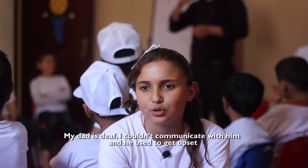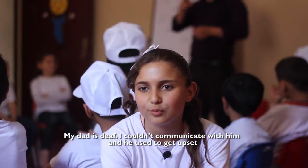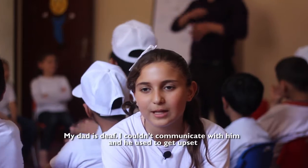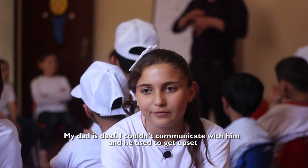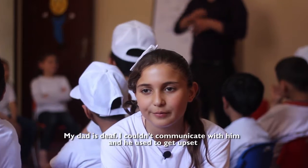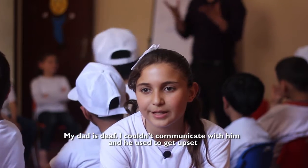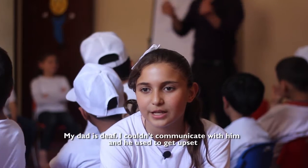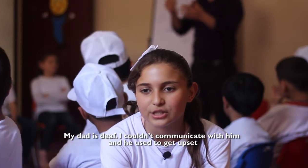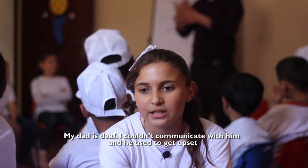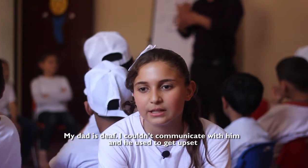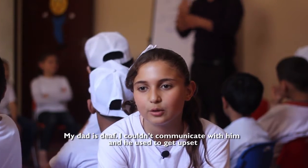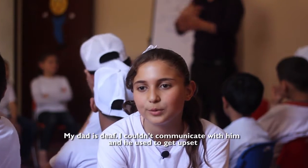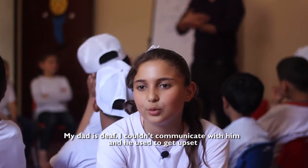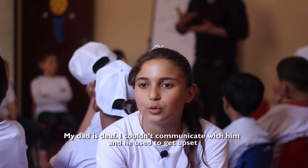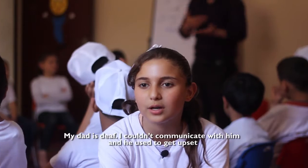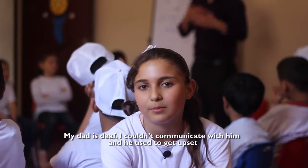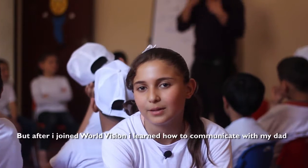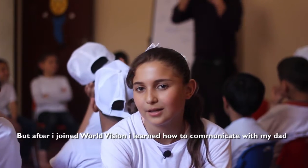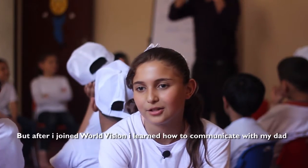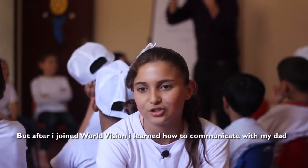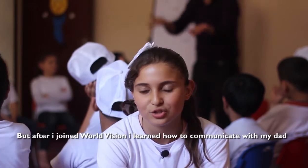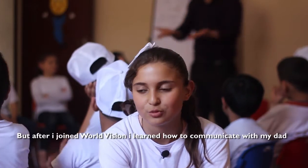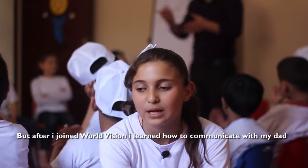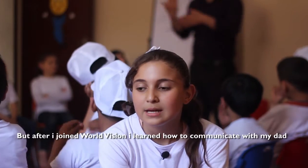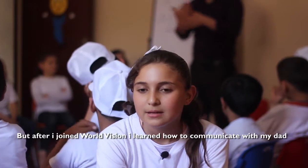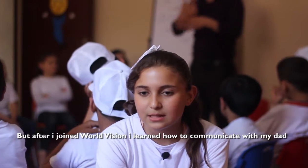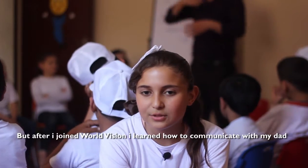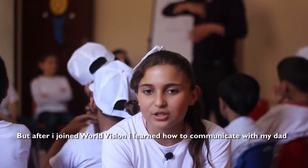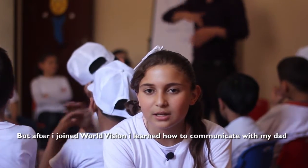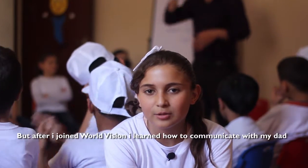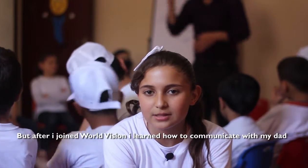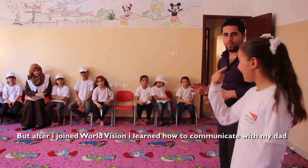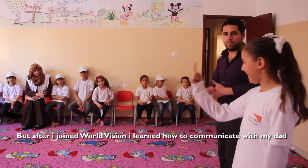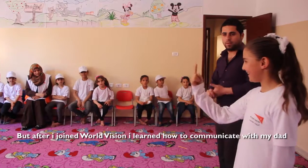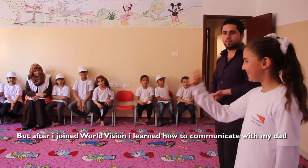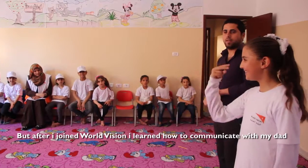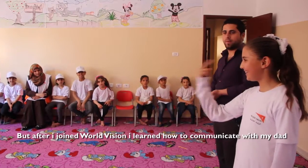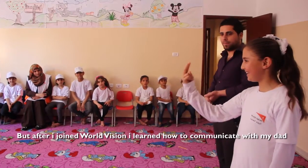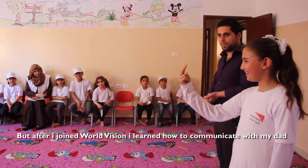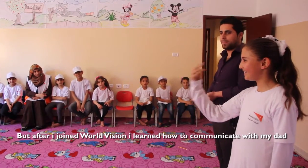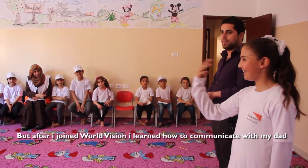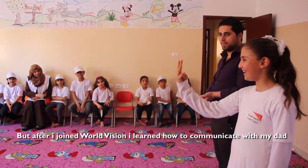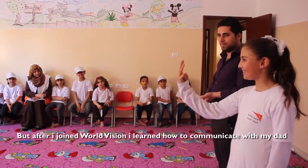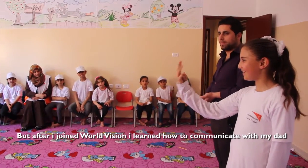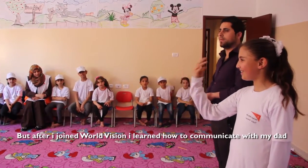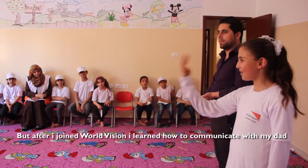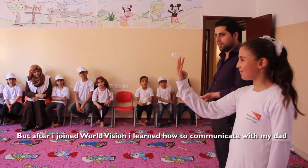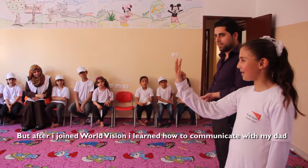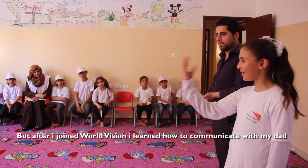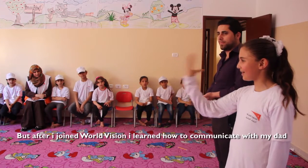ولا أفهم عليه حاجة، يعني لو بده غرض ما قدرش أجيب له. بس لما جيت على مؤسسة الرؤية العالمية تعلمت كل حاجة الإشارات